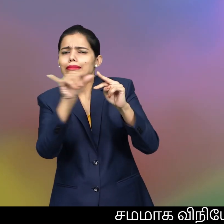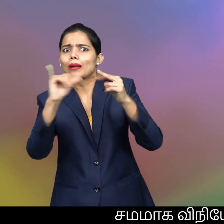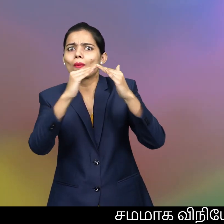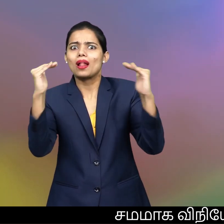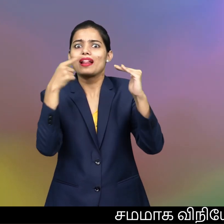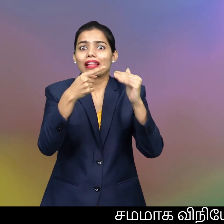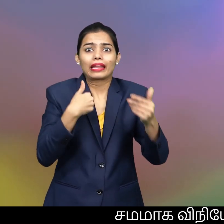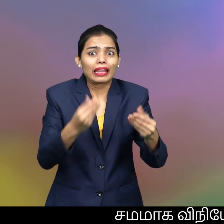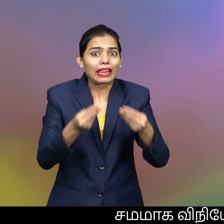விநியோகிக்கப்படுகிறது.